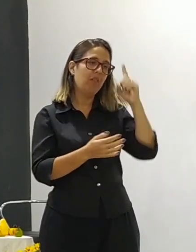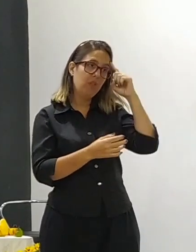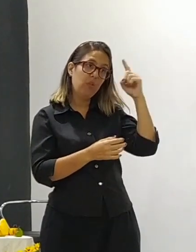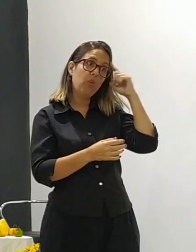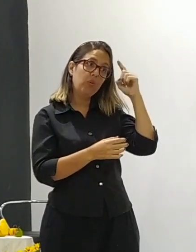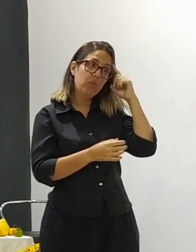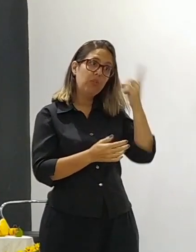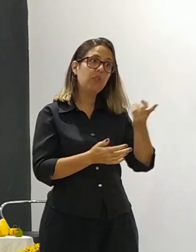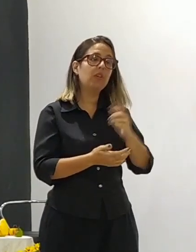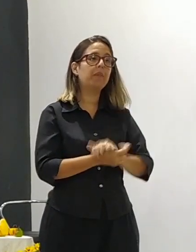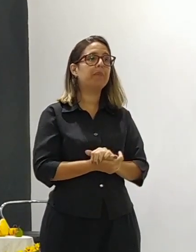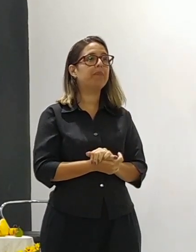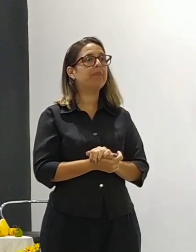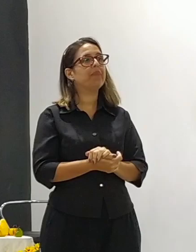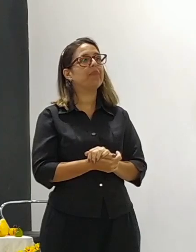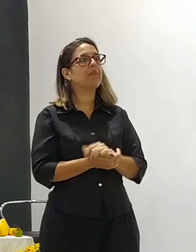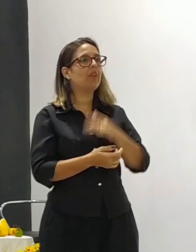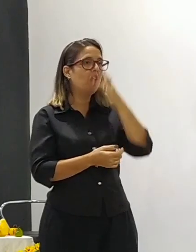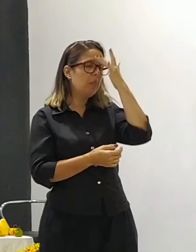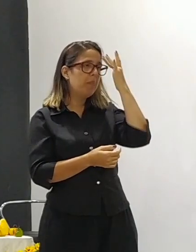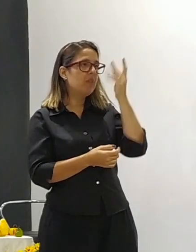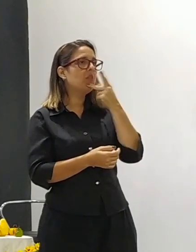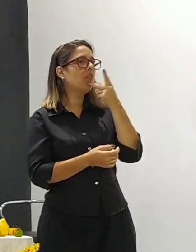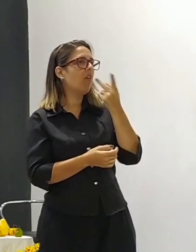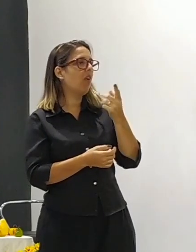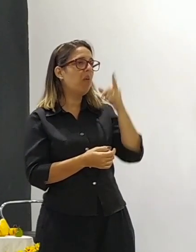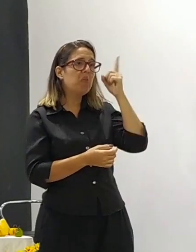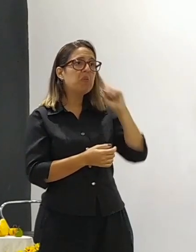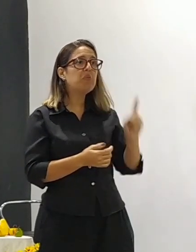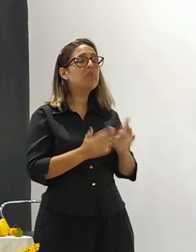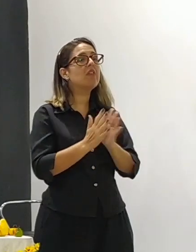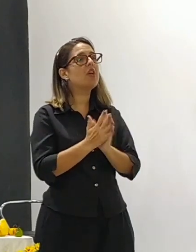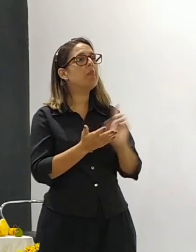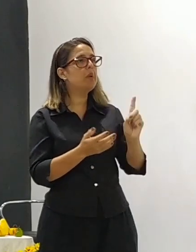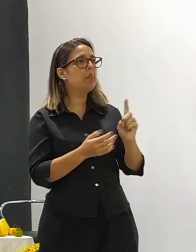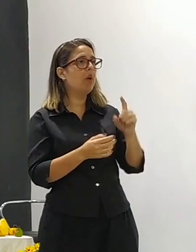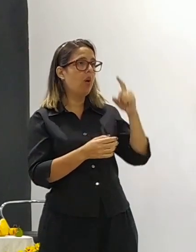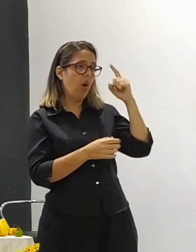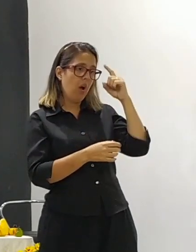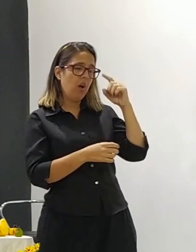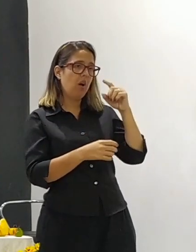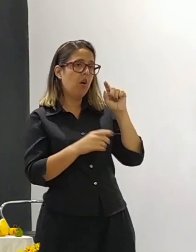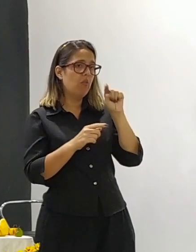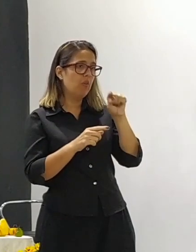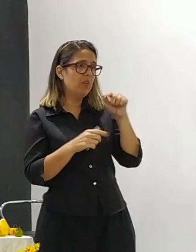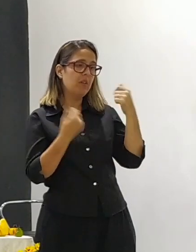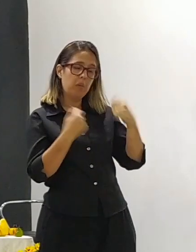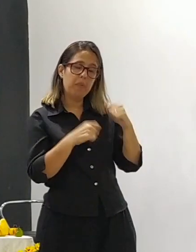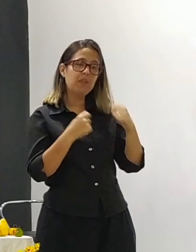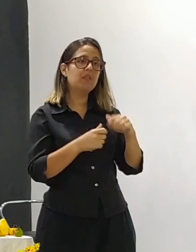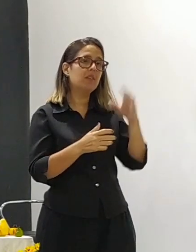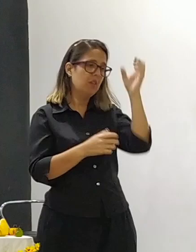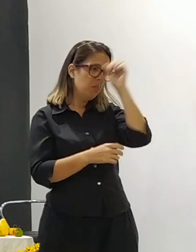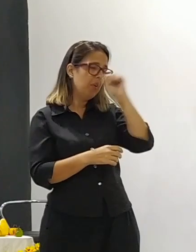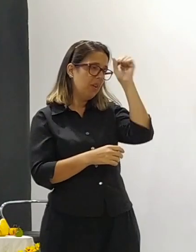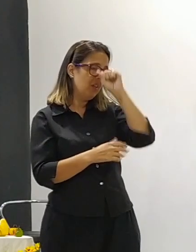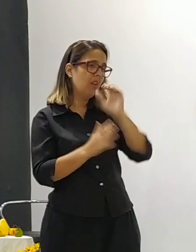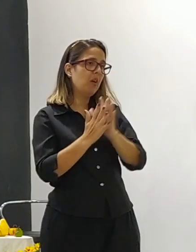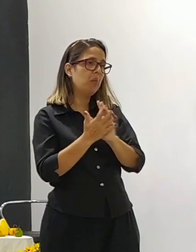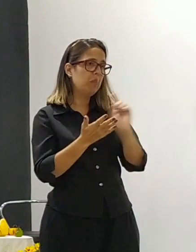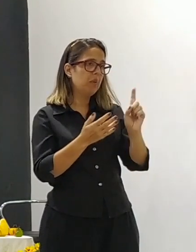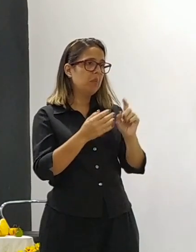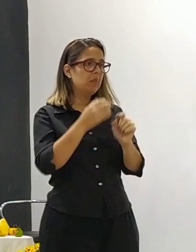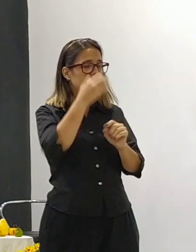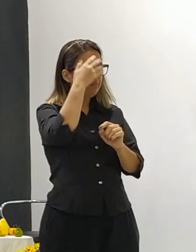palavra. Aí o cara vem para mim e diz: eu não sei a Bíblia. A obrigação de aprender a Bíblia é sua. Eu tenho